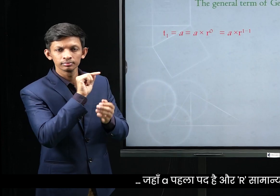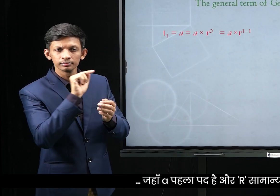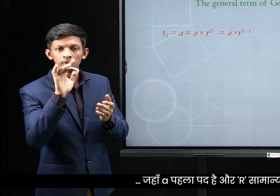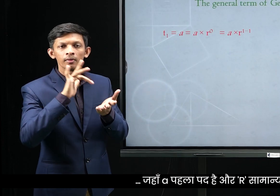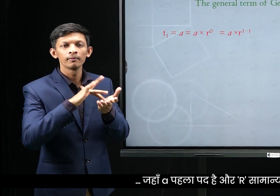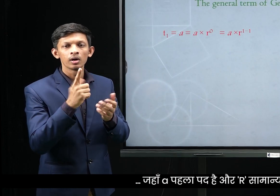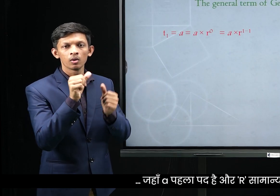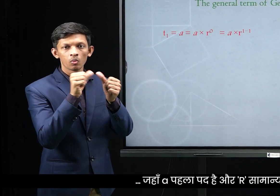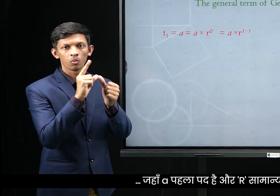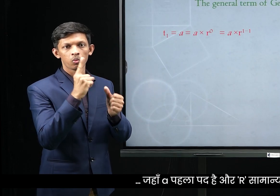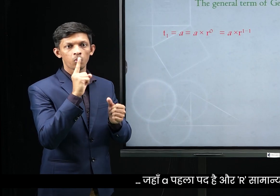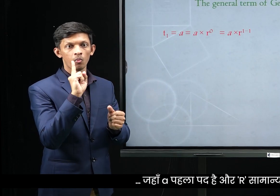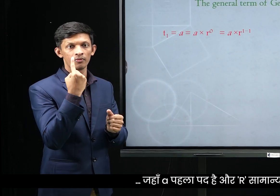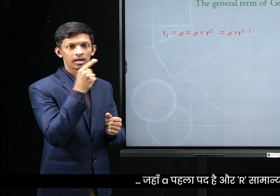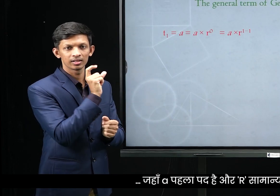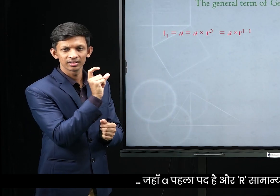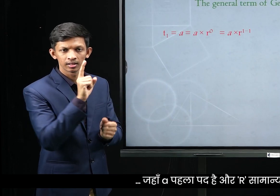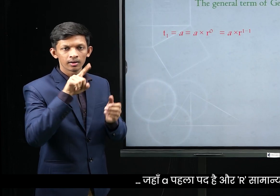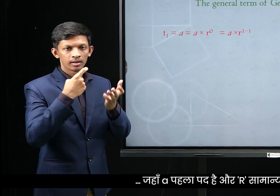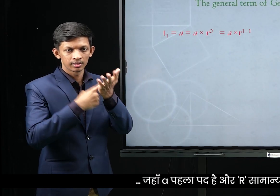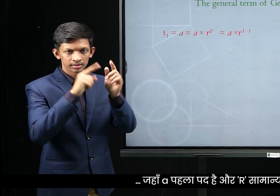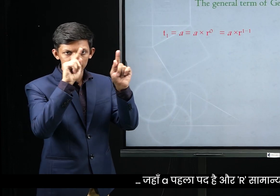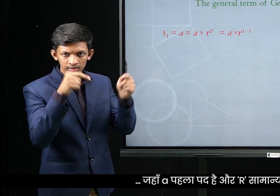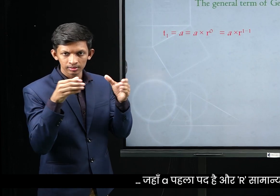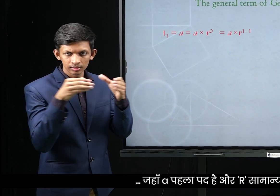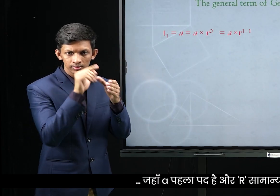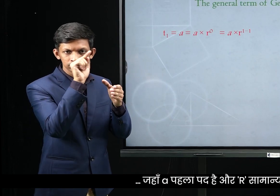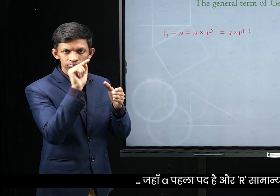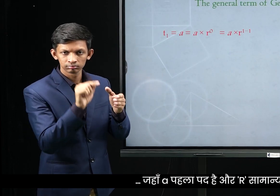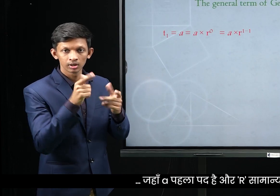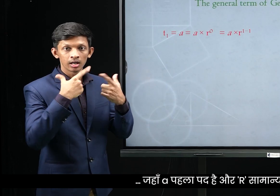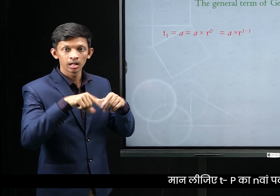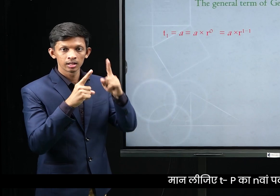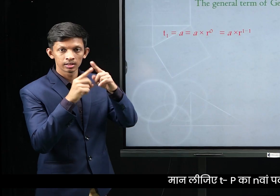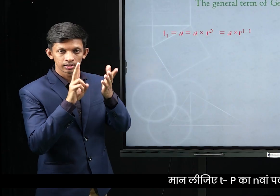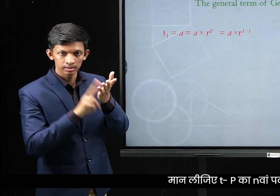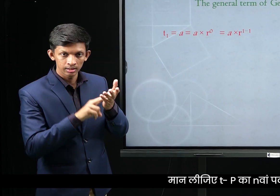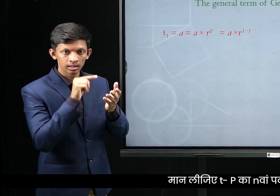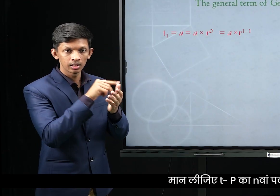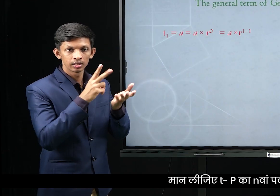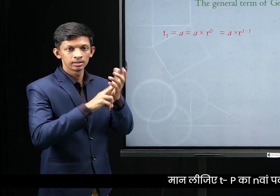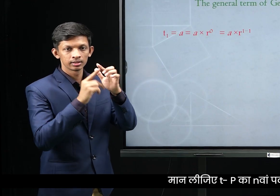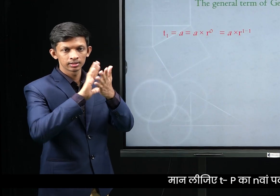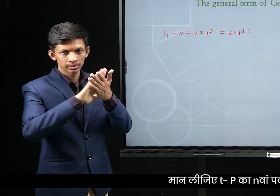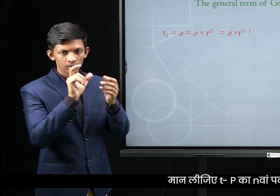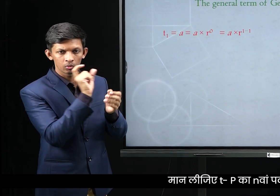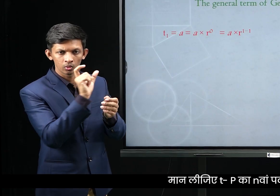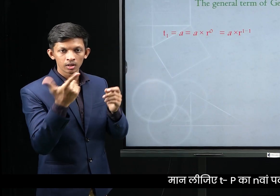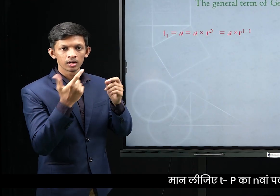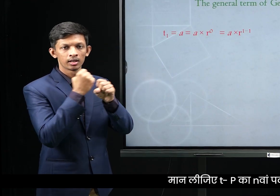जहाँ ये पहले पद है और R सामान्य अनुपात है। मान लीजिए T-P का nवा पद है।